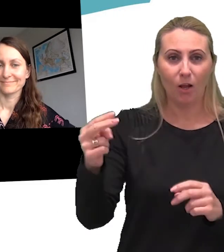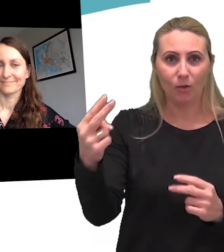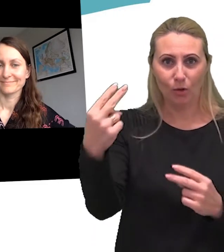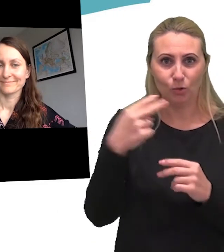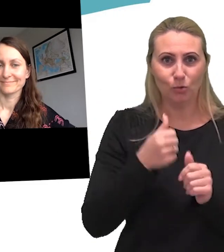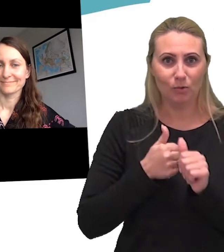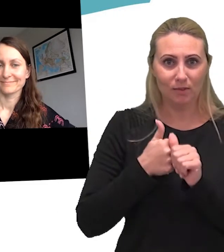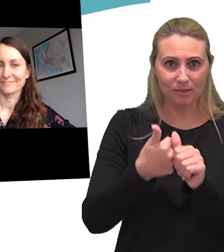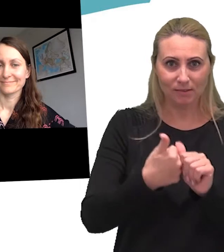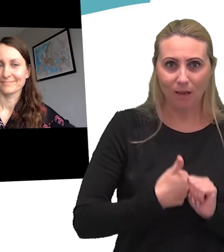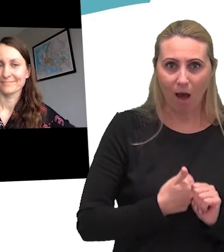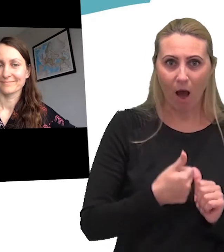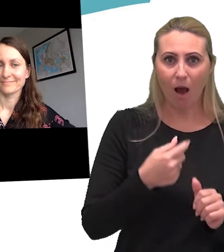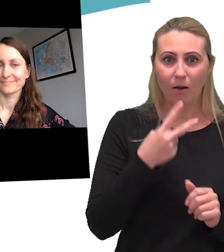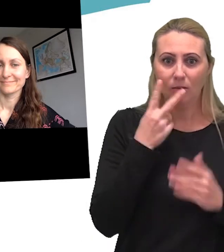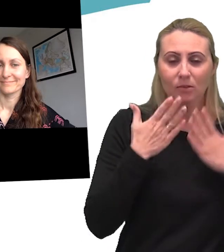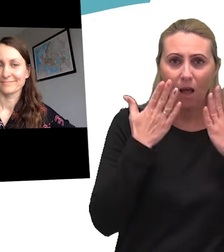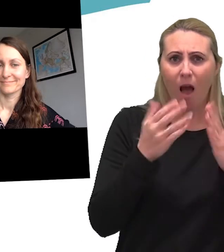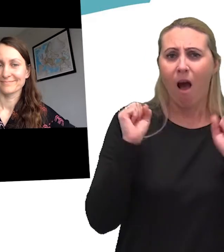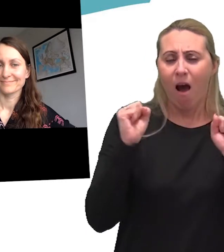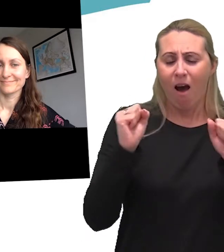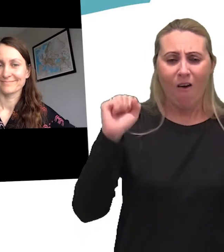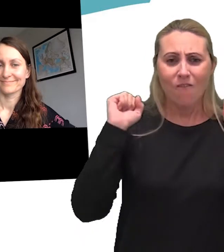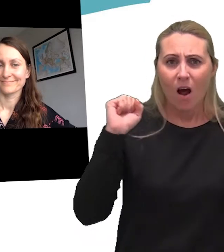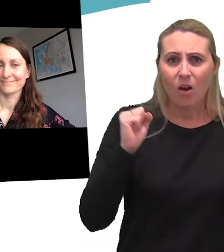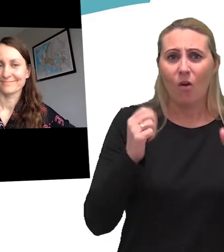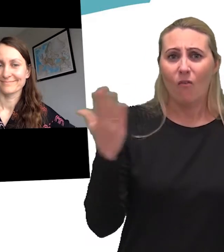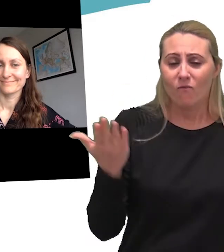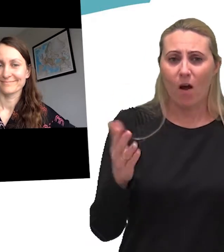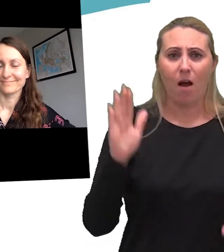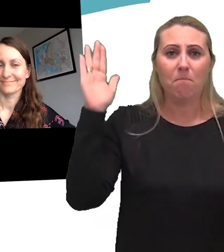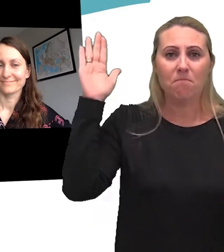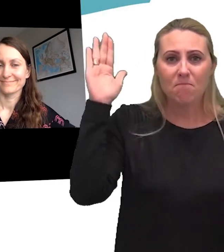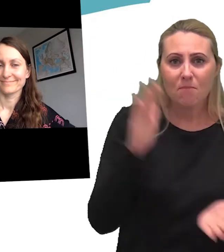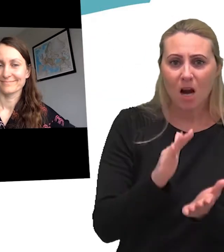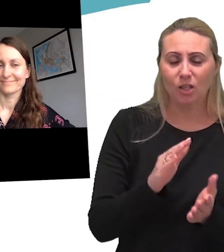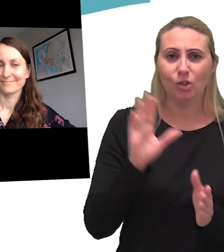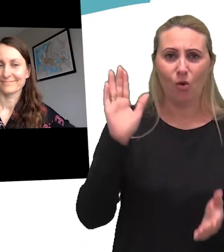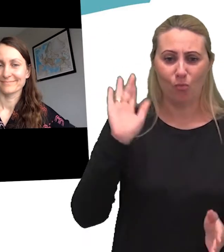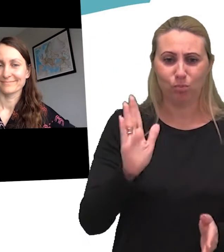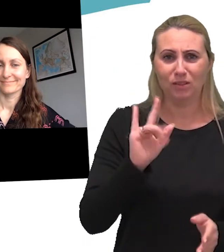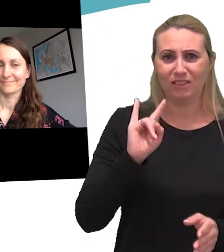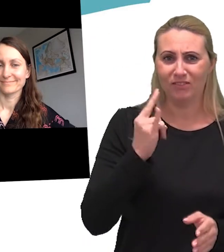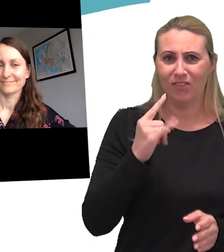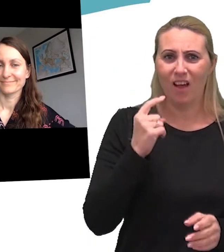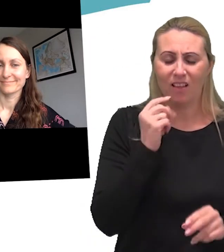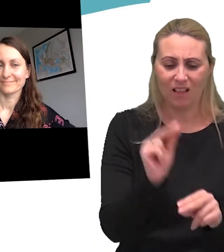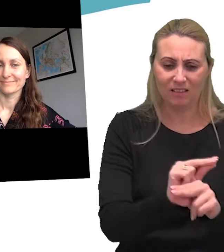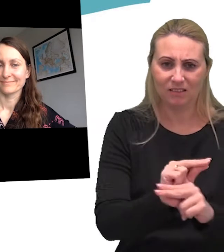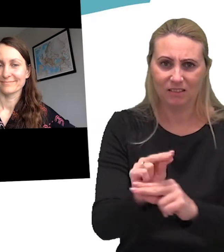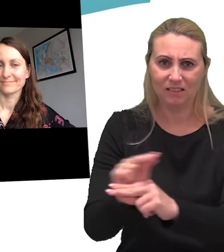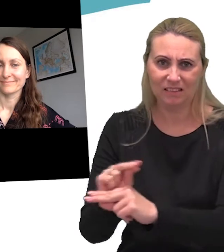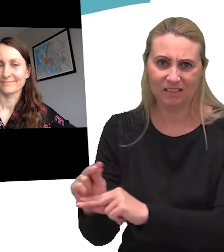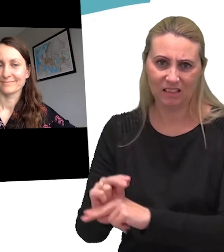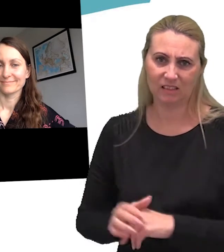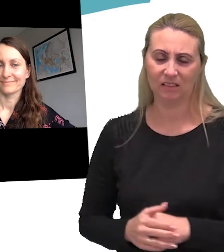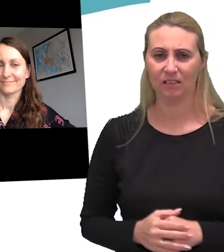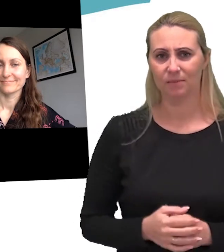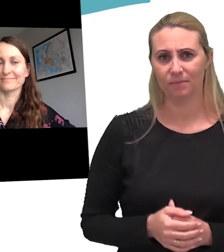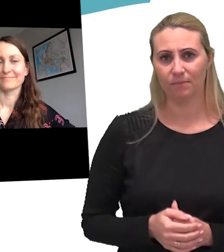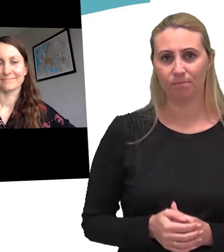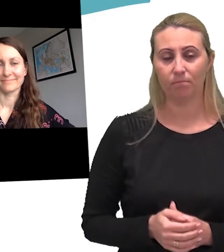daug palaikymo žinučių, kad sako, valio, mažiau reikės tos mažus vaikus kankinti ir skylučių